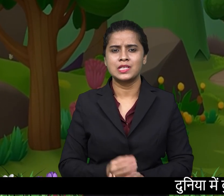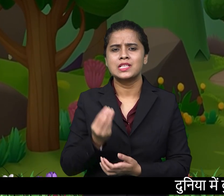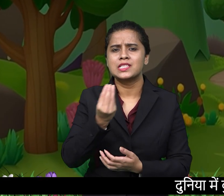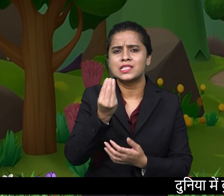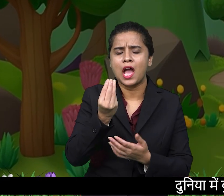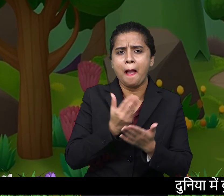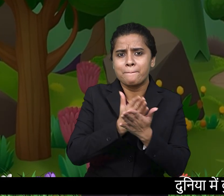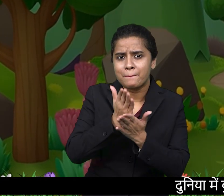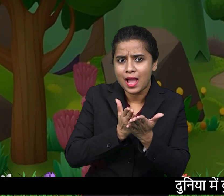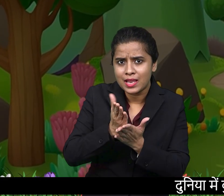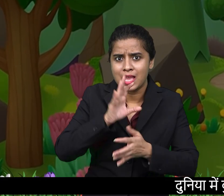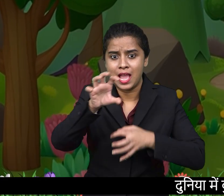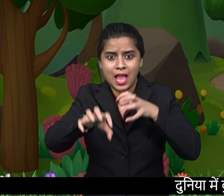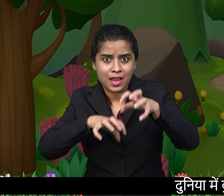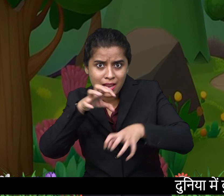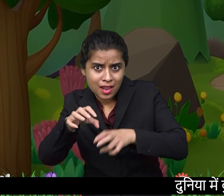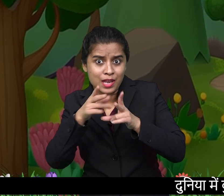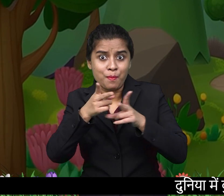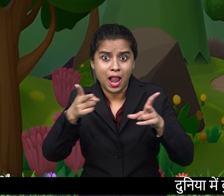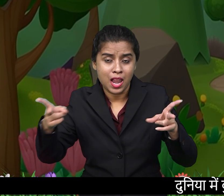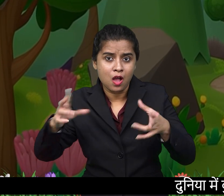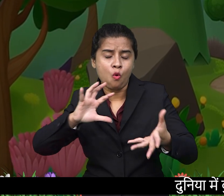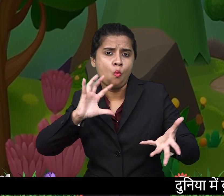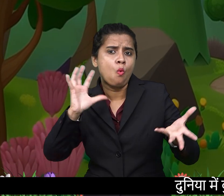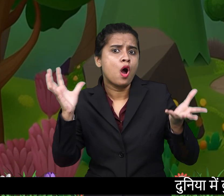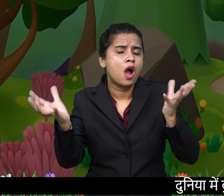दुनिया में कुछ प्रकार के जानवर,